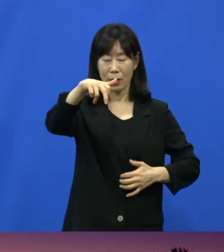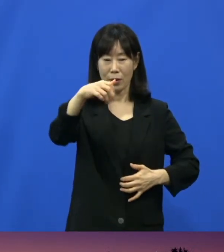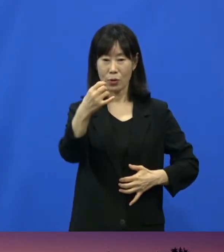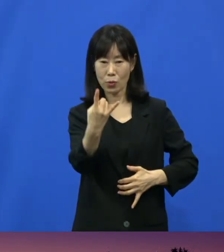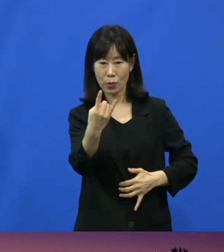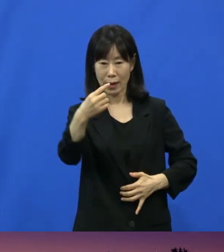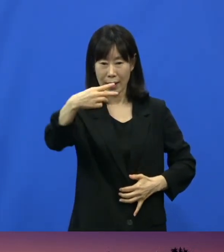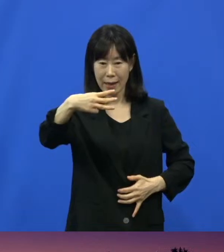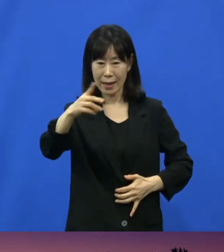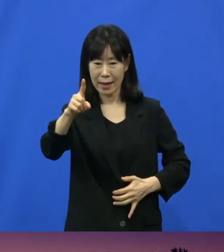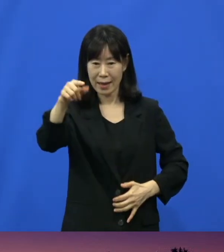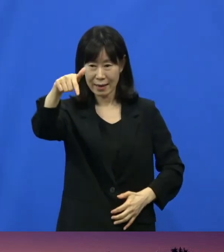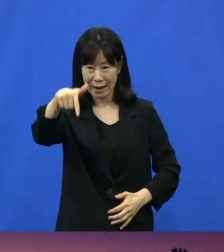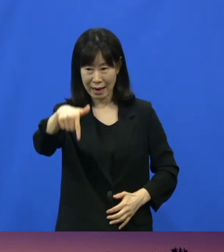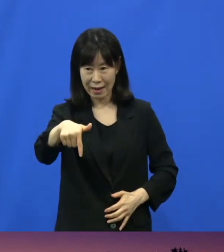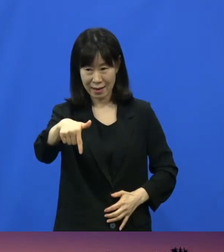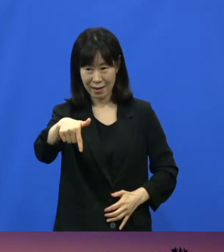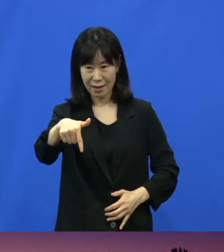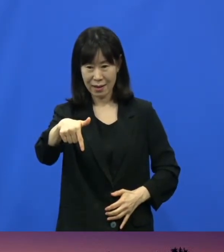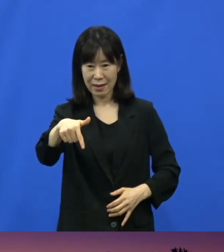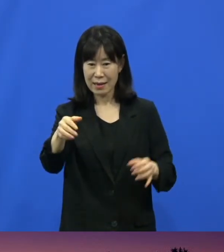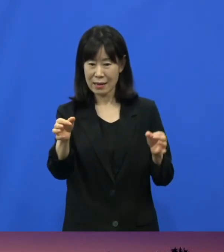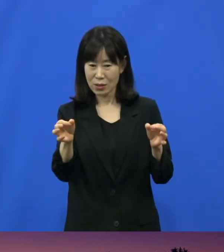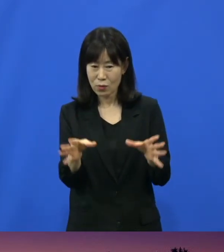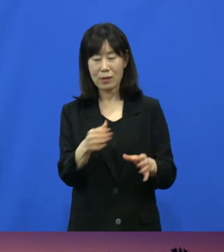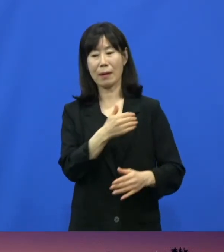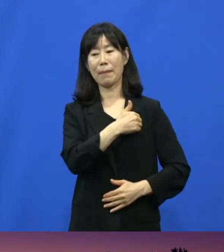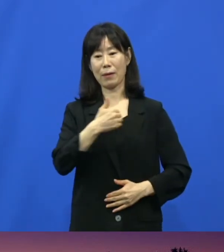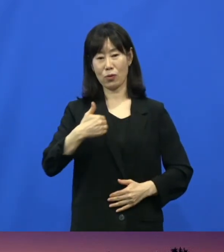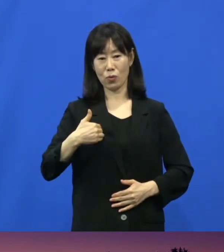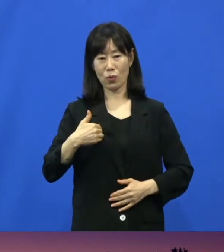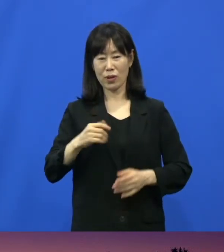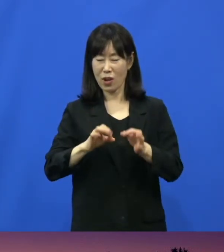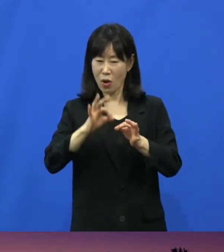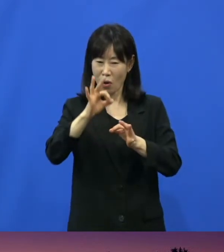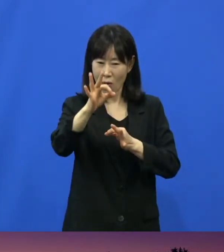일시적인 말초적인 만족이에요. 만족을 주는 거거든요.